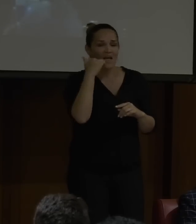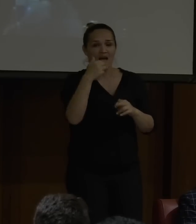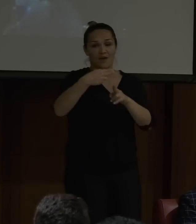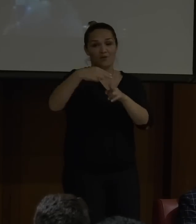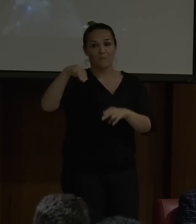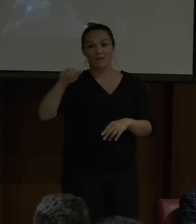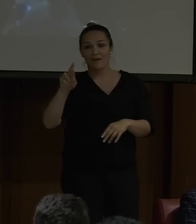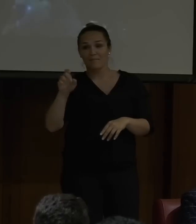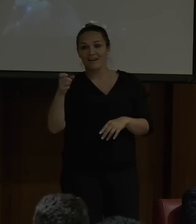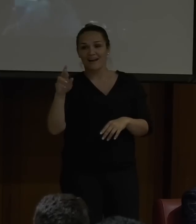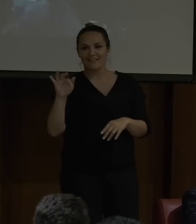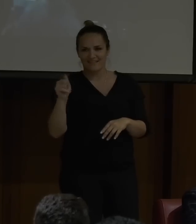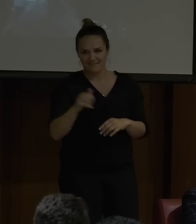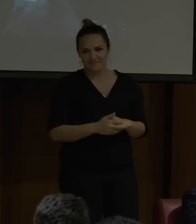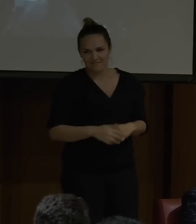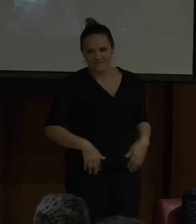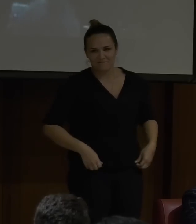Margarita.